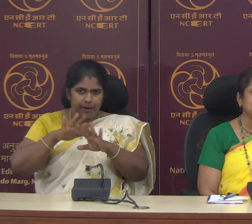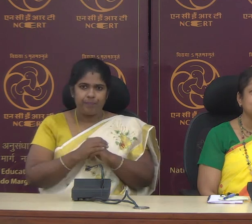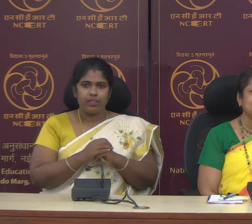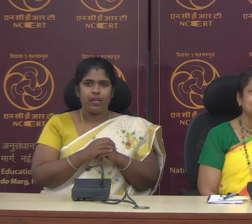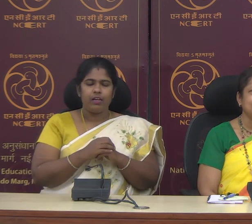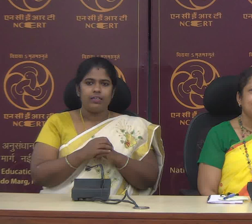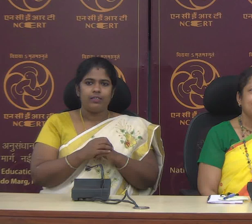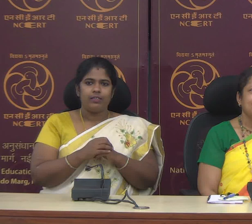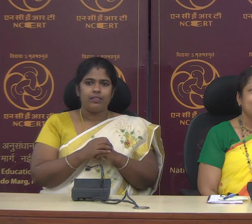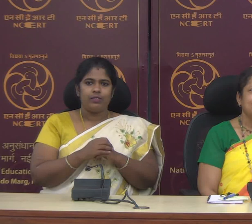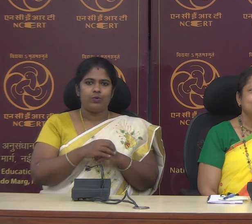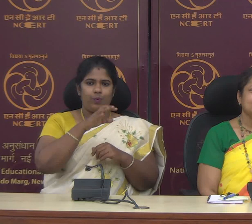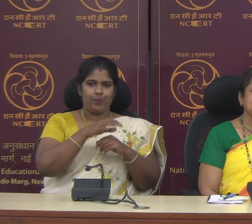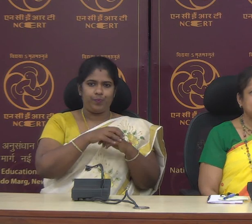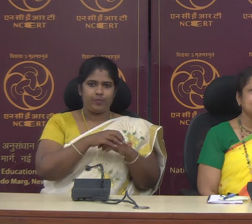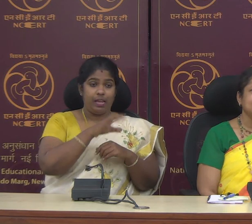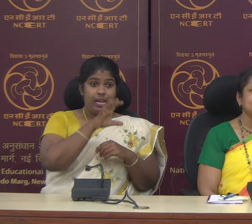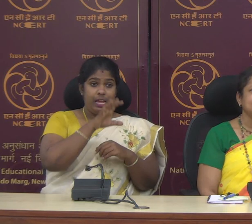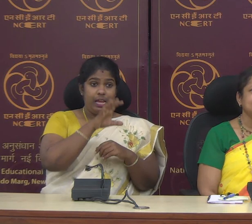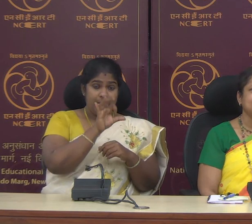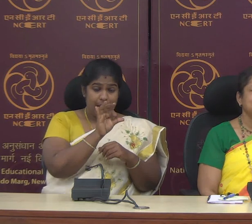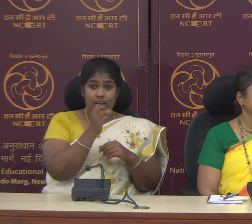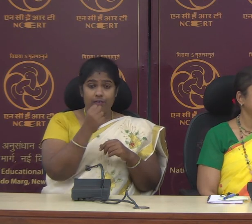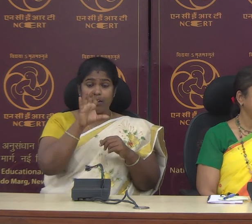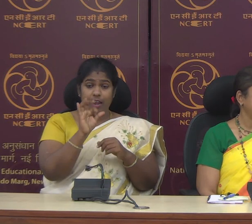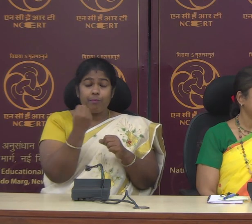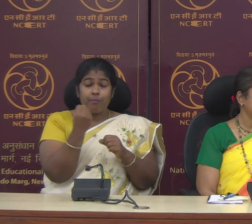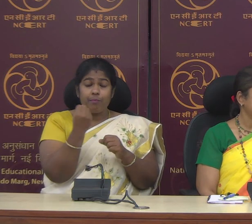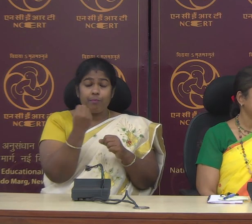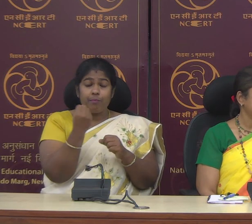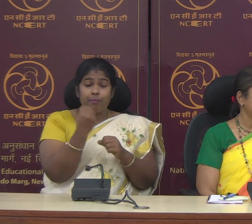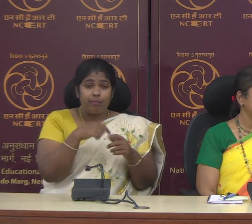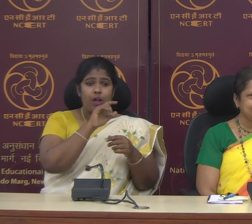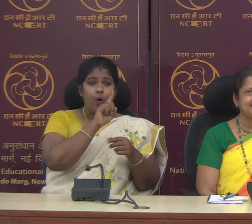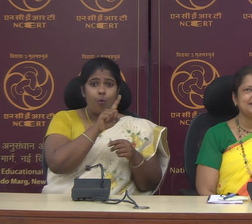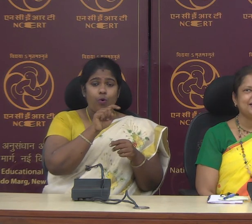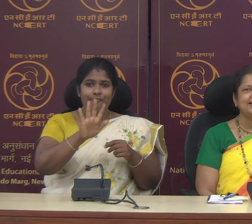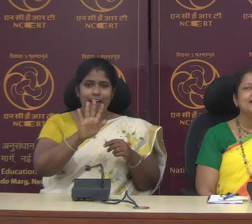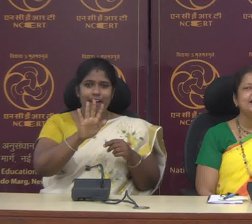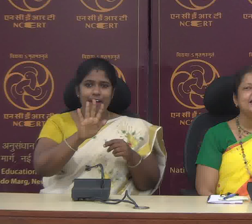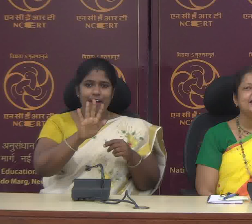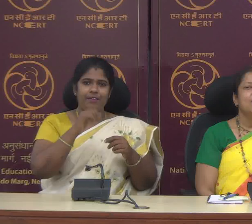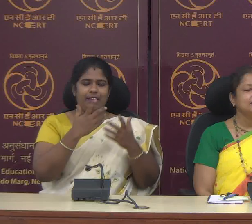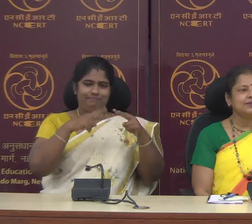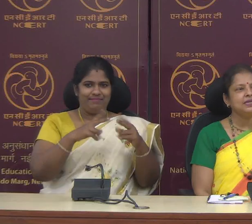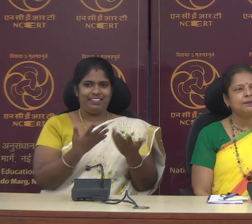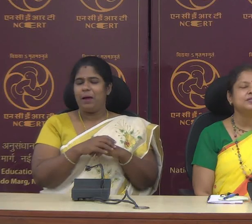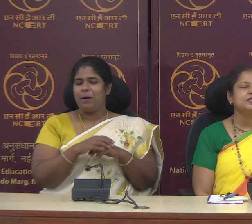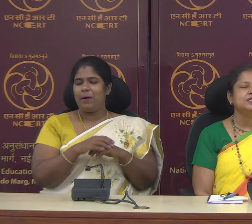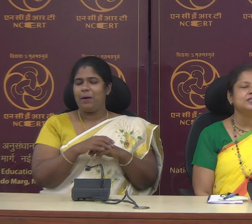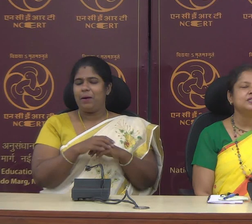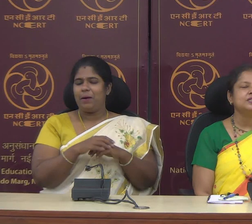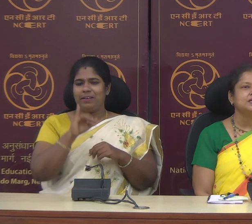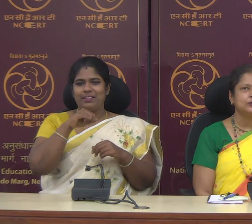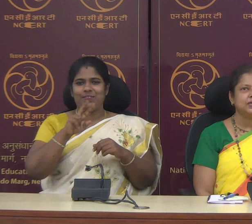की टेक्स्ट बुक्स कर ली है, तो लगभग इतना ही समय तो हमें 6-8 की टेक्स्ट बुक्स में भी लगने वाला है। और साथ में ये